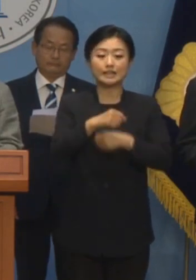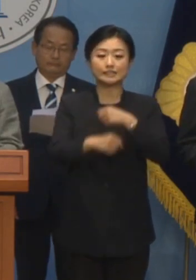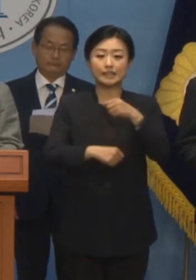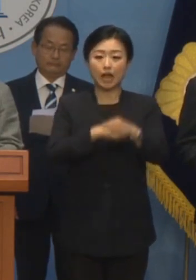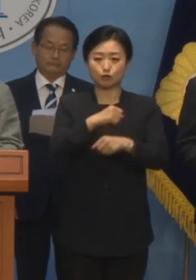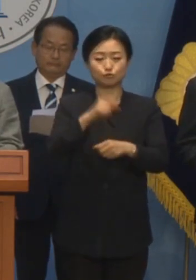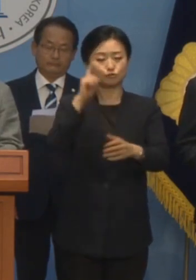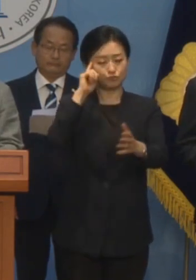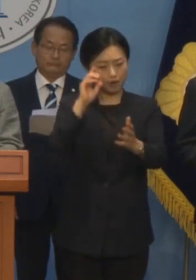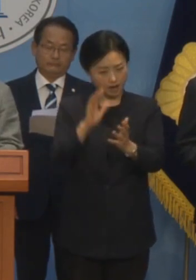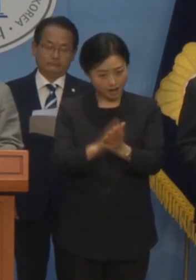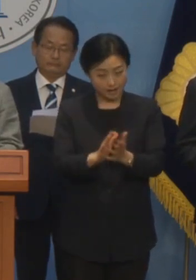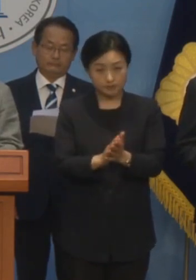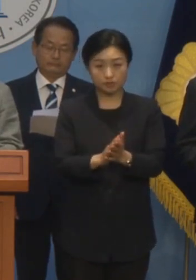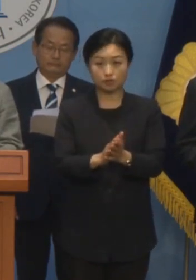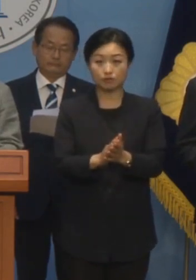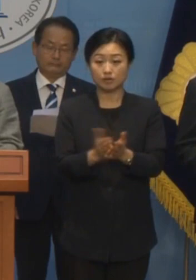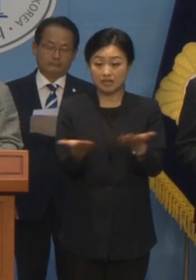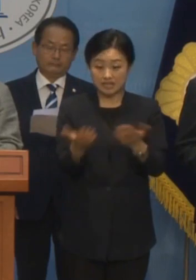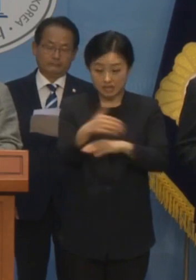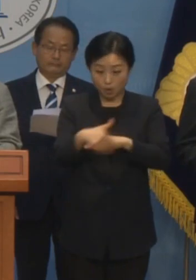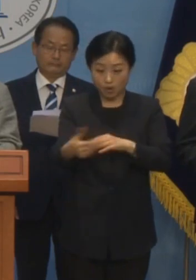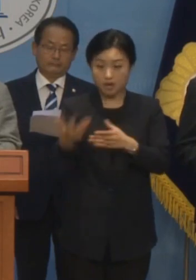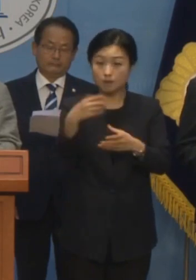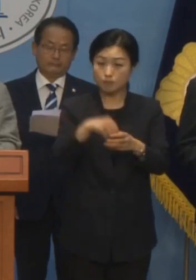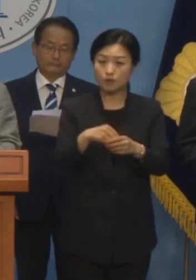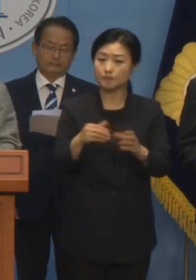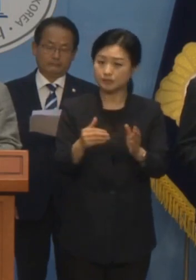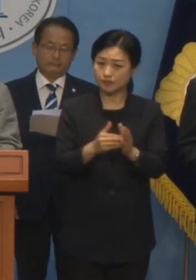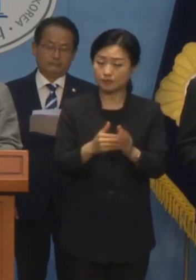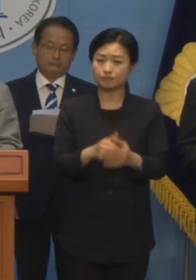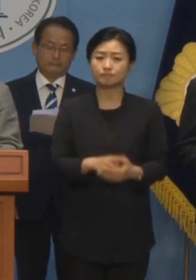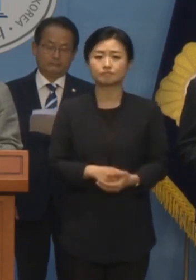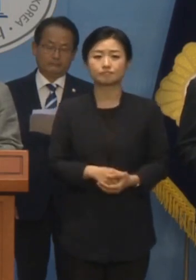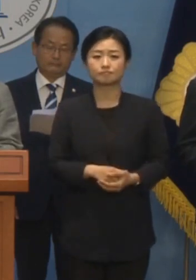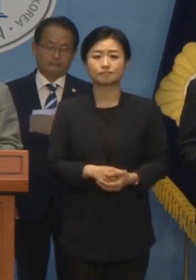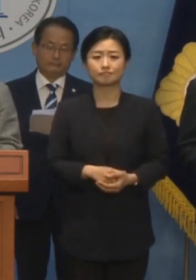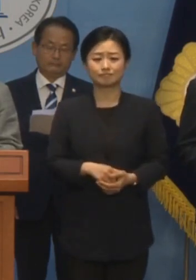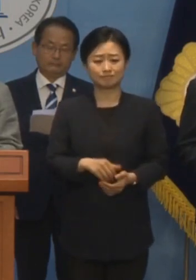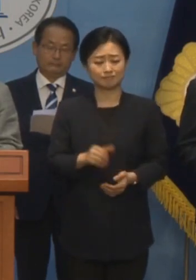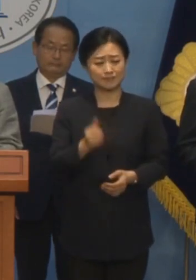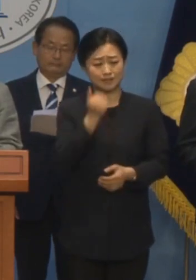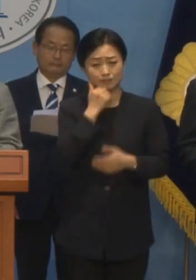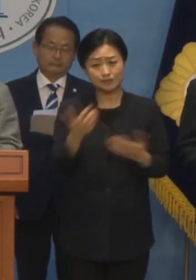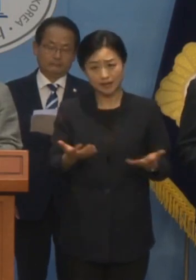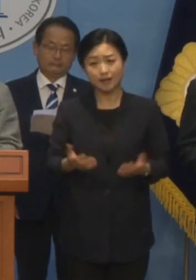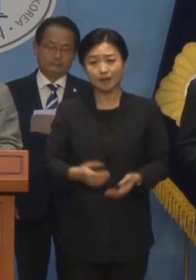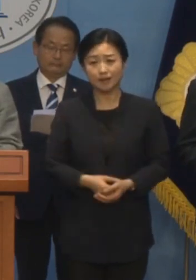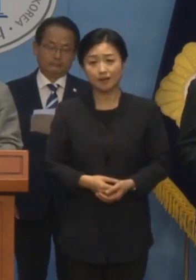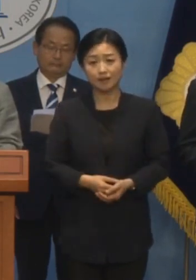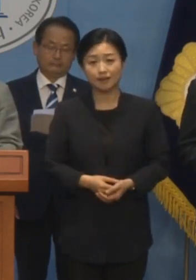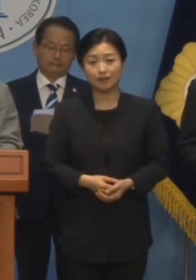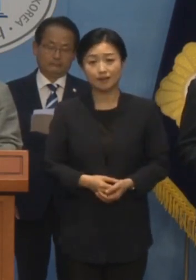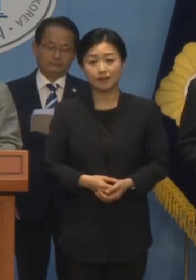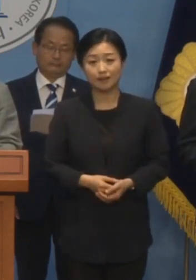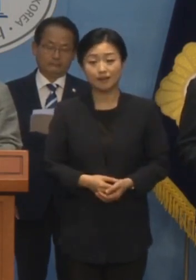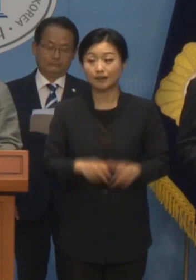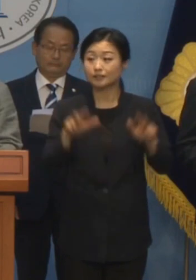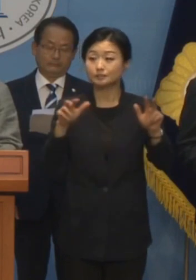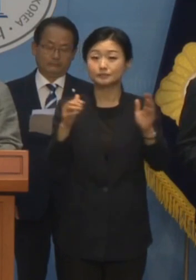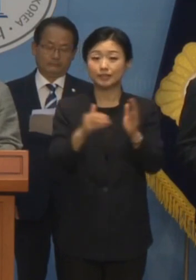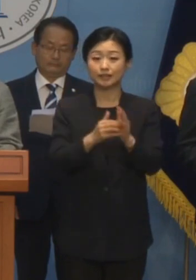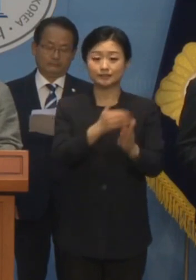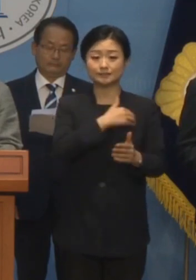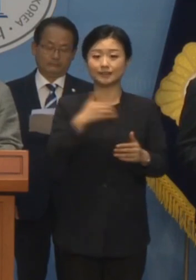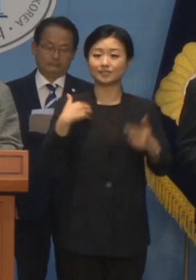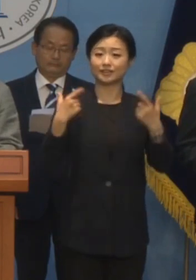자율규제를 또다시 업무 계획에 담았습니다. 세상에 이런 코미디 같은 일이 어디 있습니까? 그동안 자신